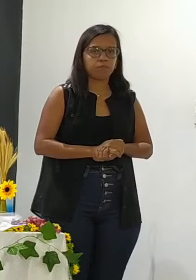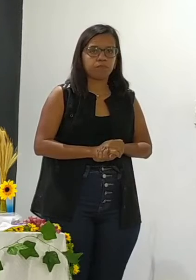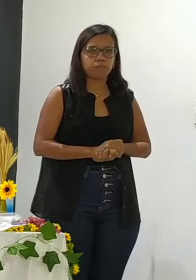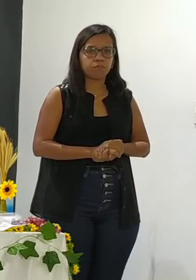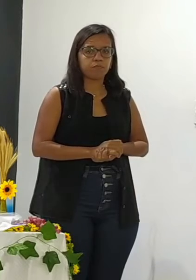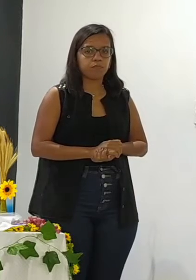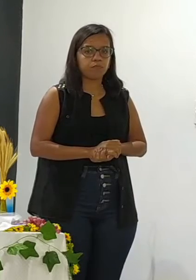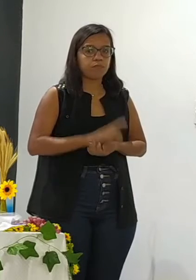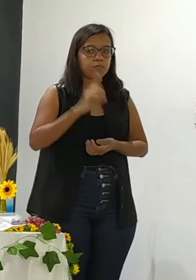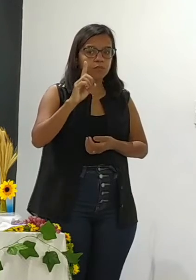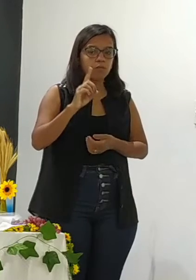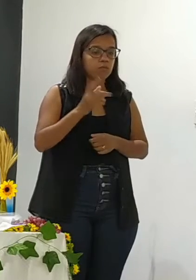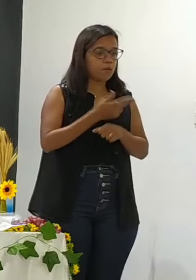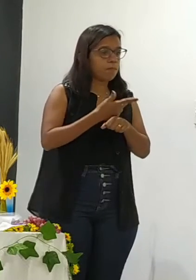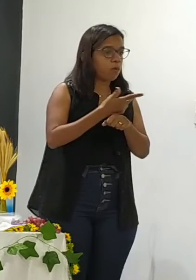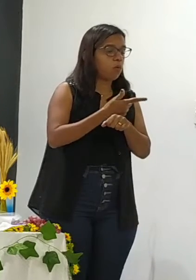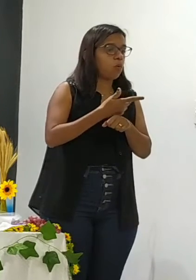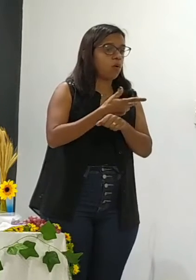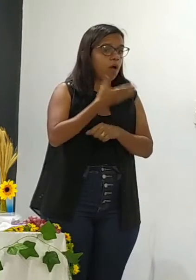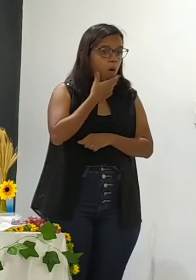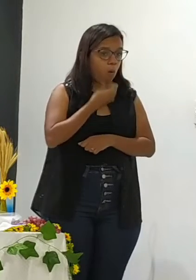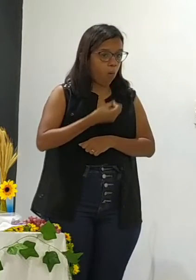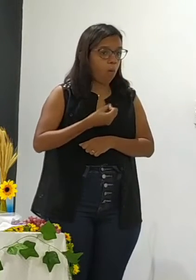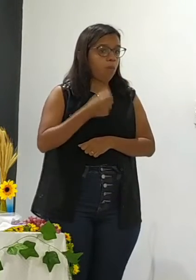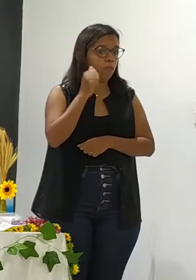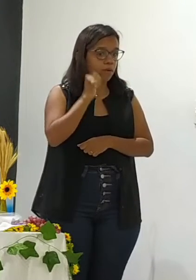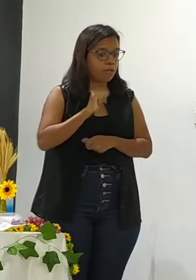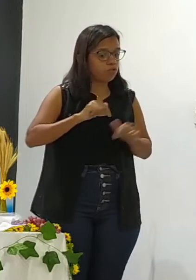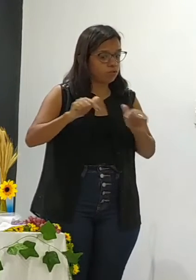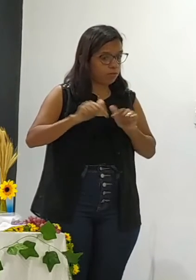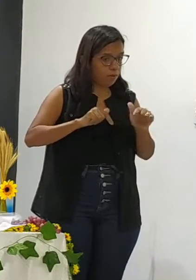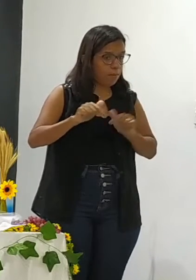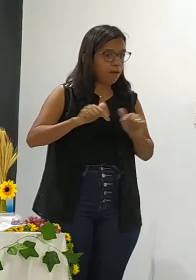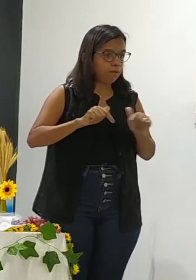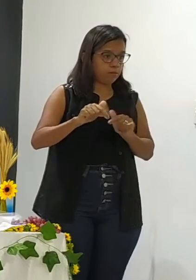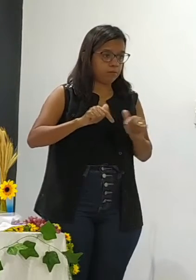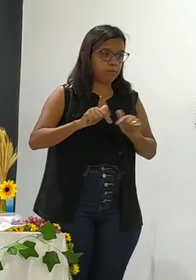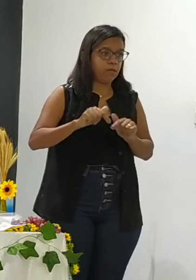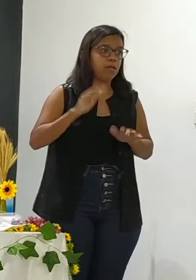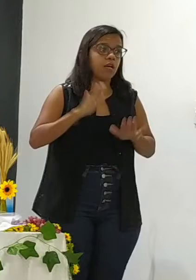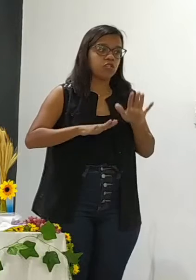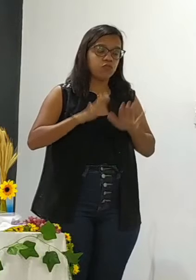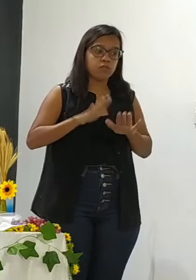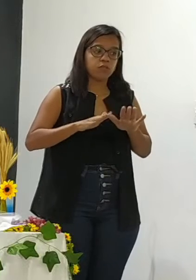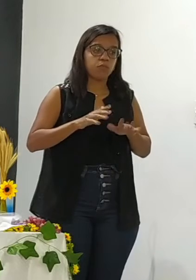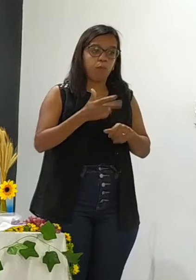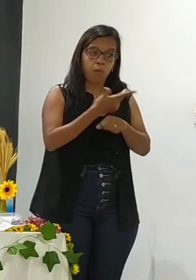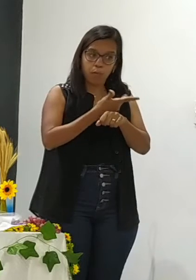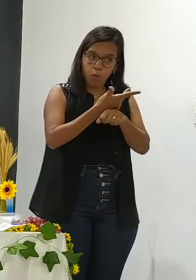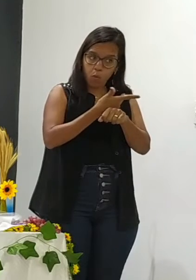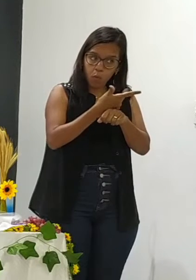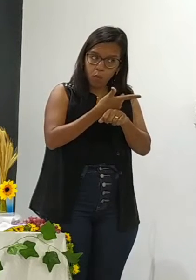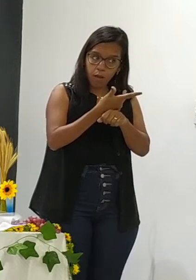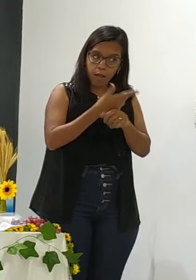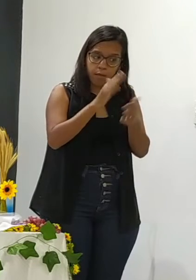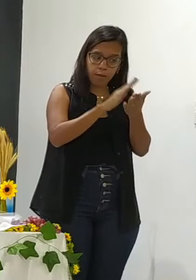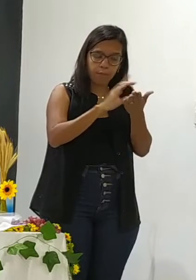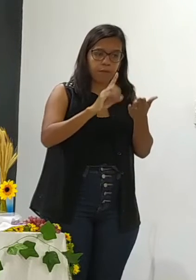a Deus. Deus ele procura homens que trabalham. E muitas das vezes, você pode procurar na Bíblia,